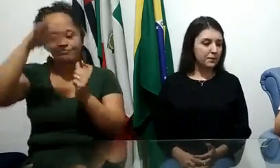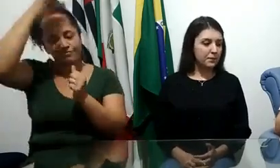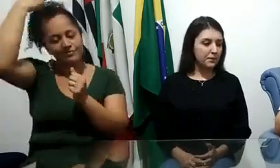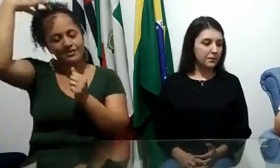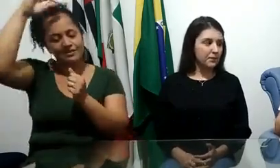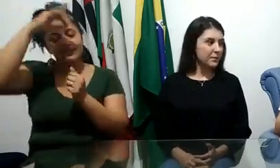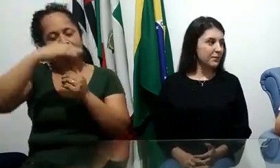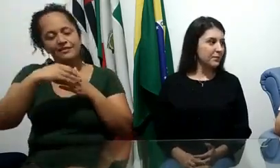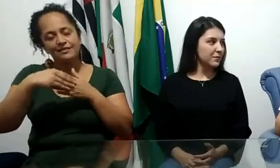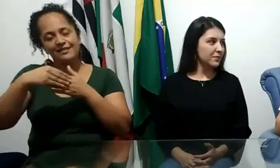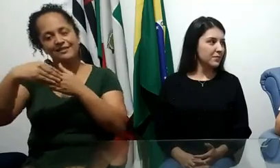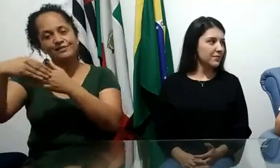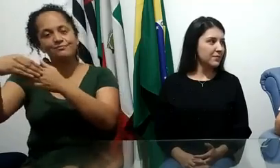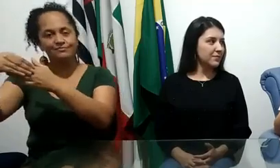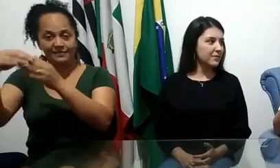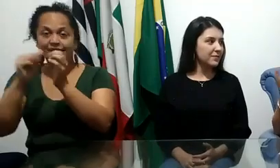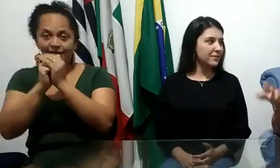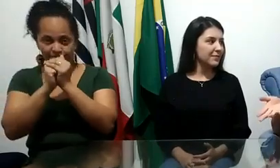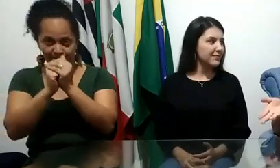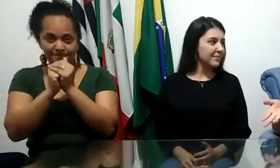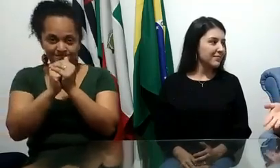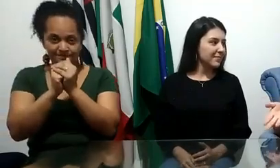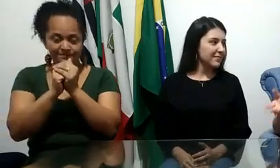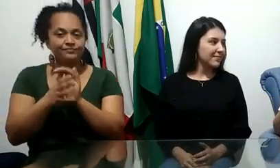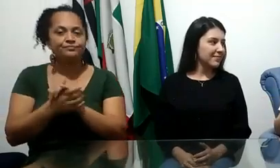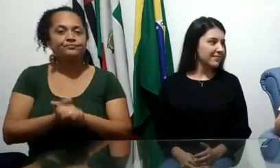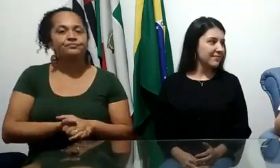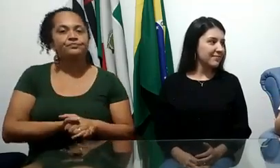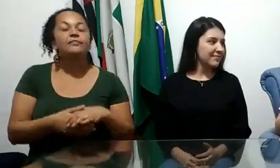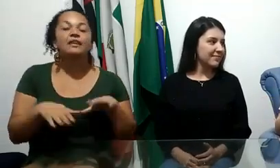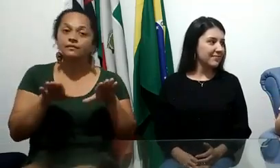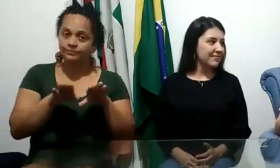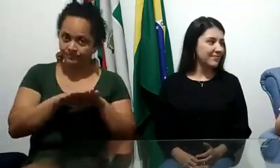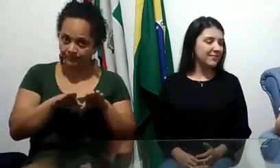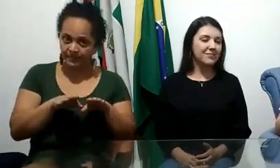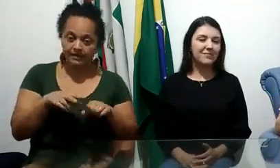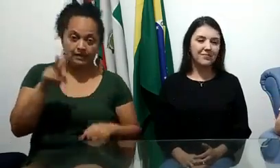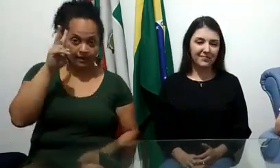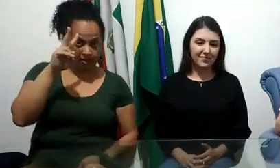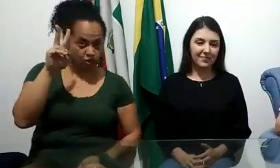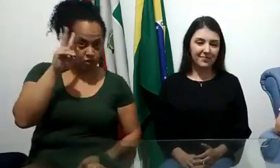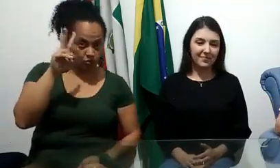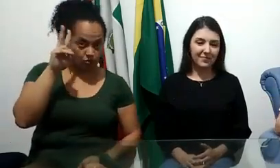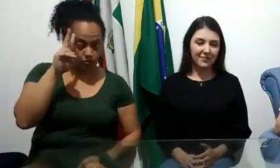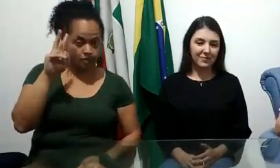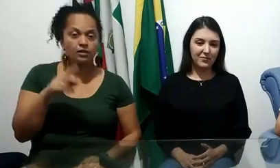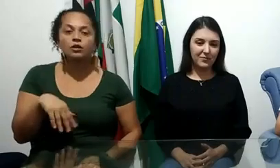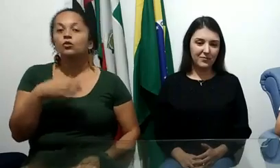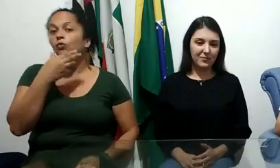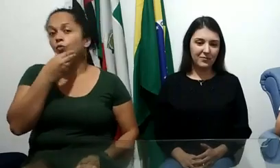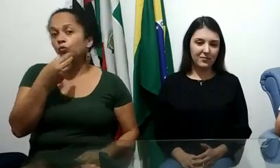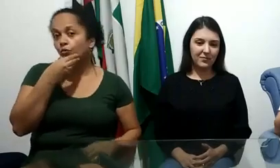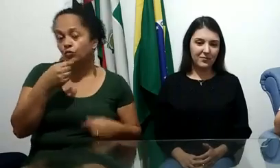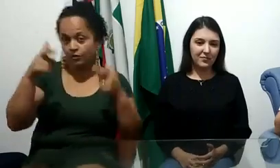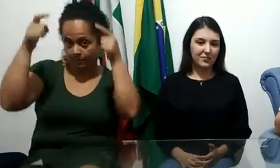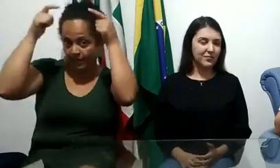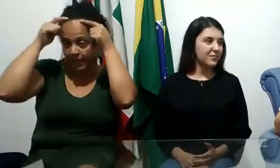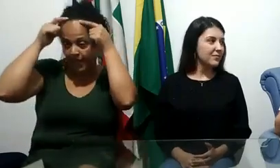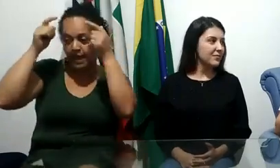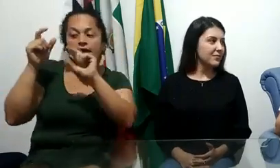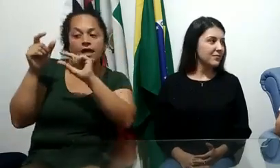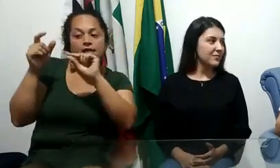E avançando um pouquinho na história, o rei acaba escolhendo Esther como sua rainha, não